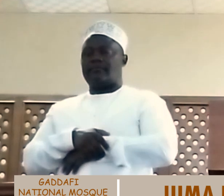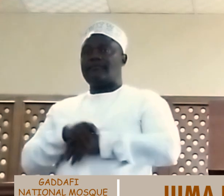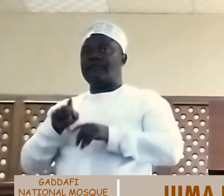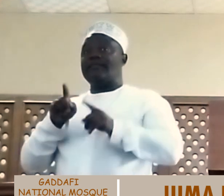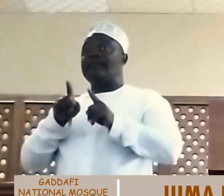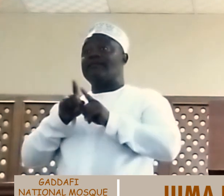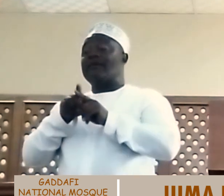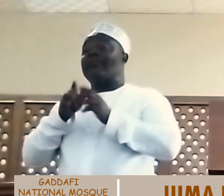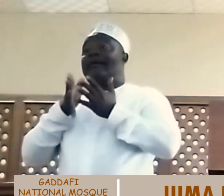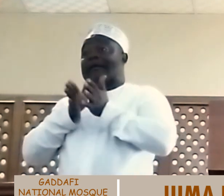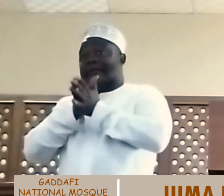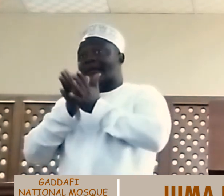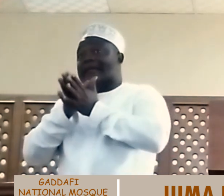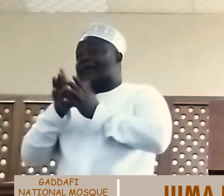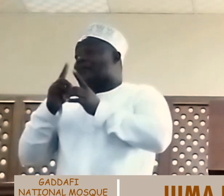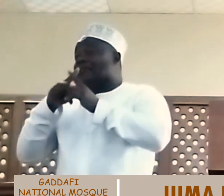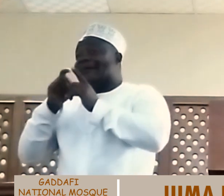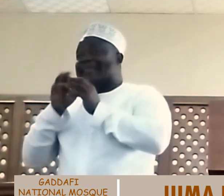أجر نهرا